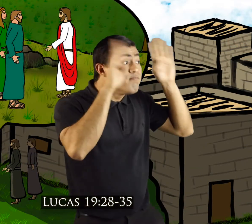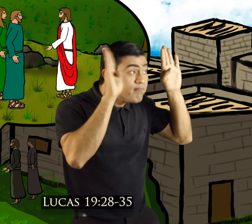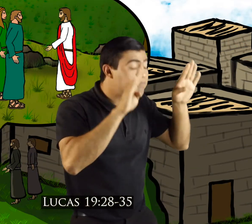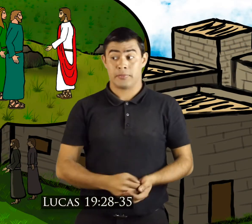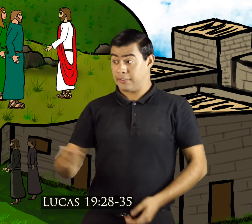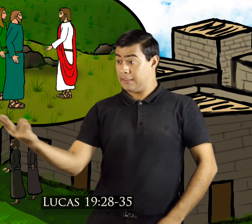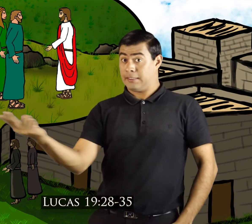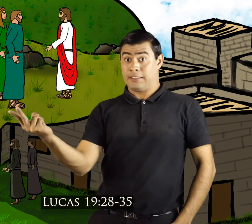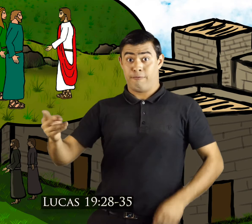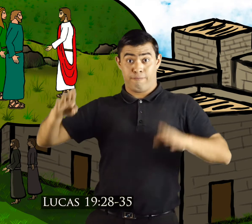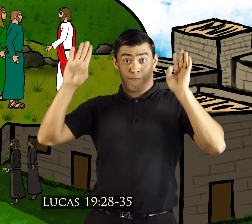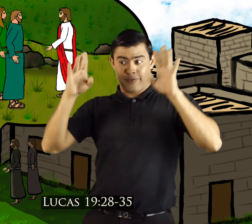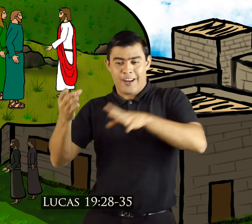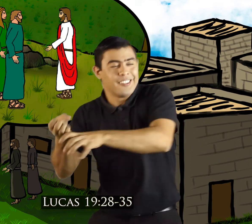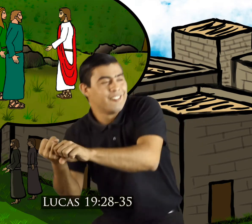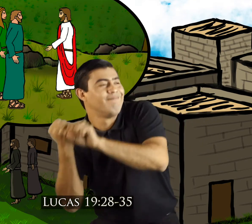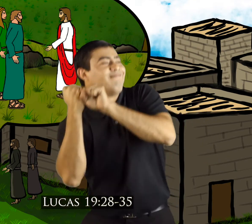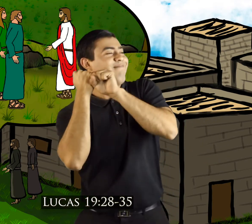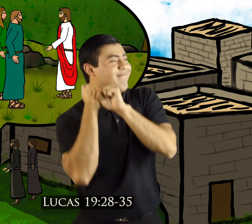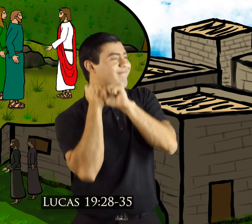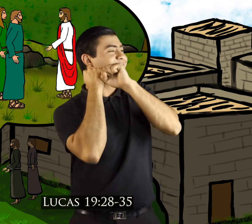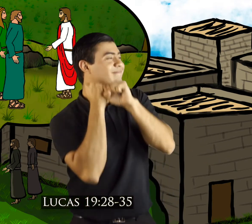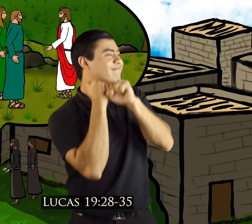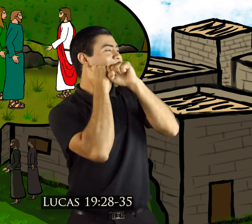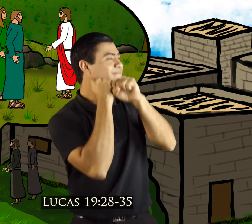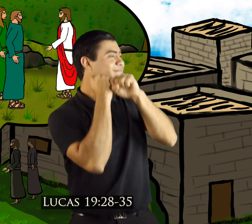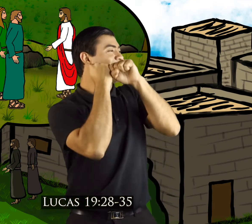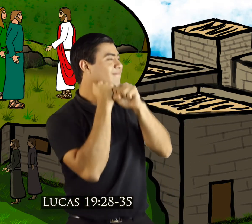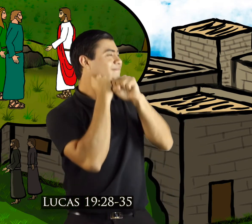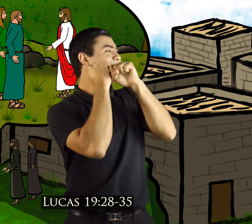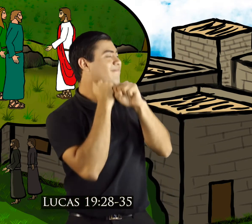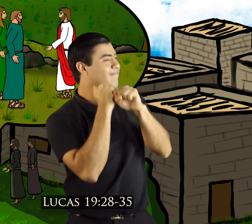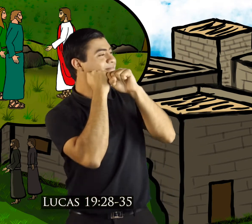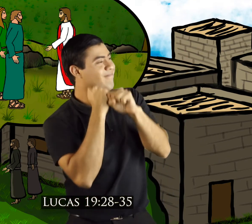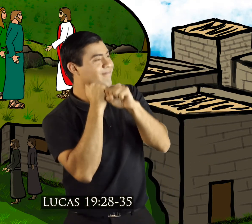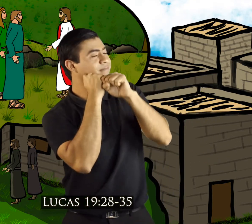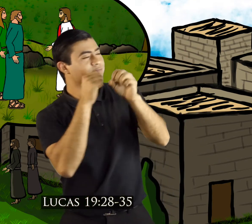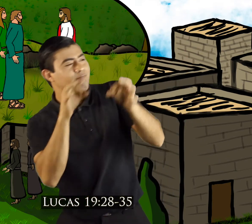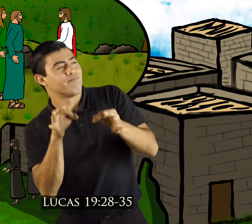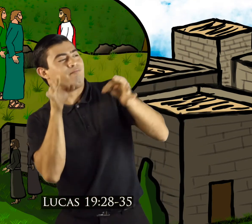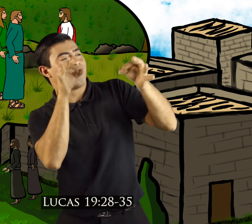los dejaron traer al burro libremente. Los discípulos llegaron con el burro,